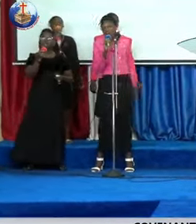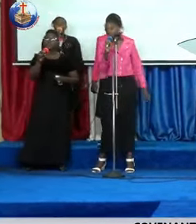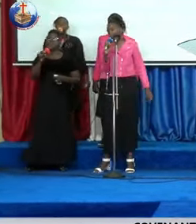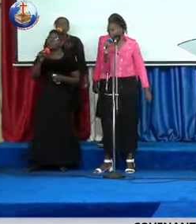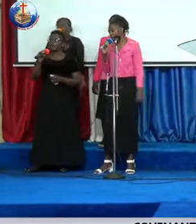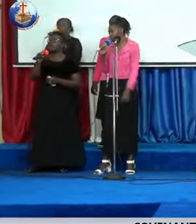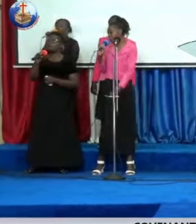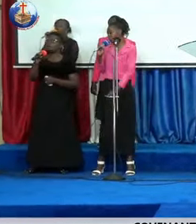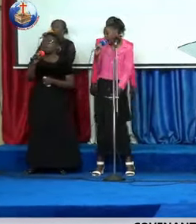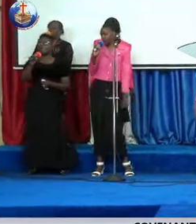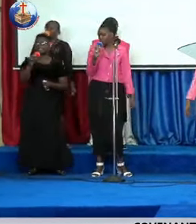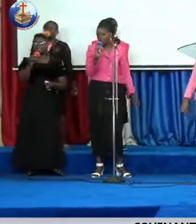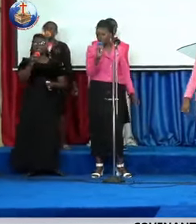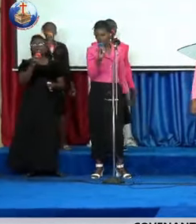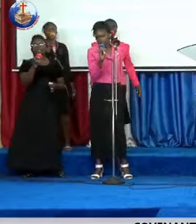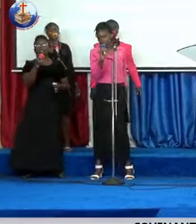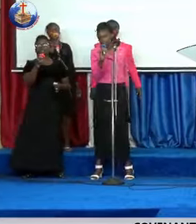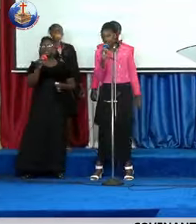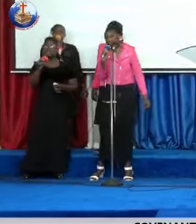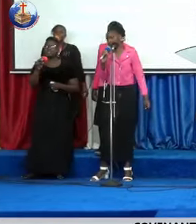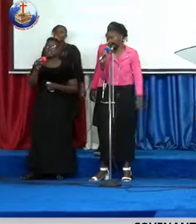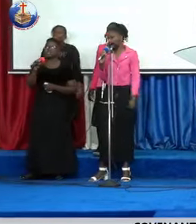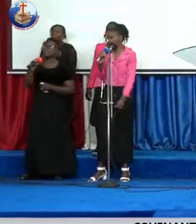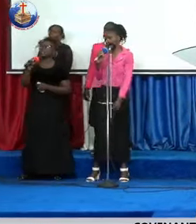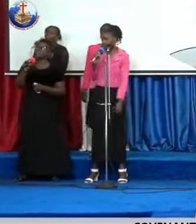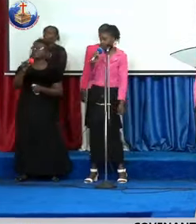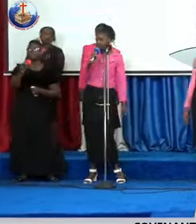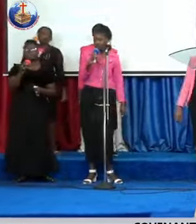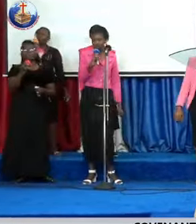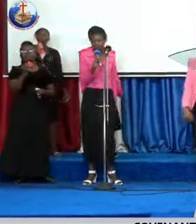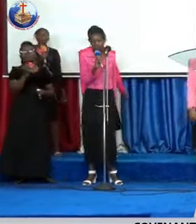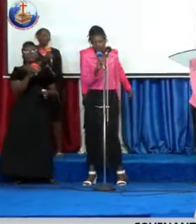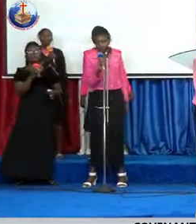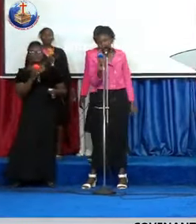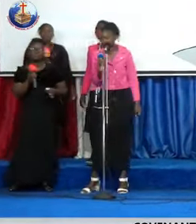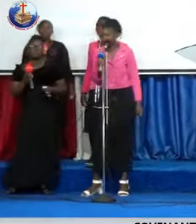Tutende mema Mungu ametuahidi.